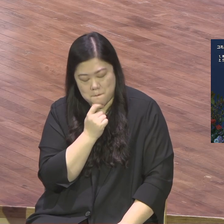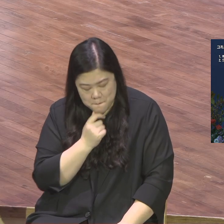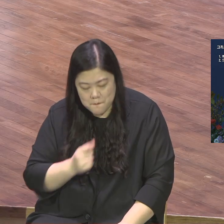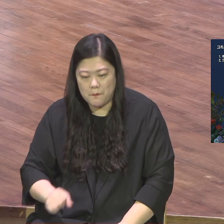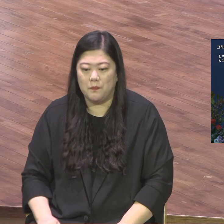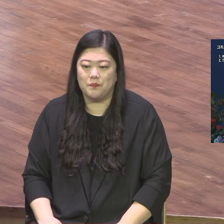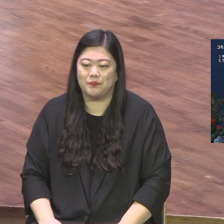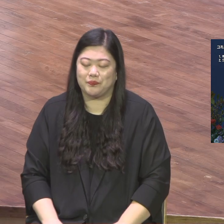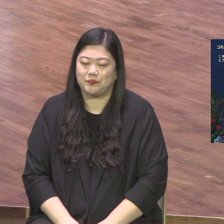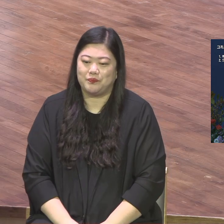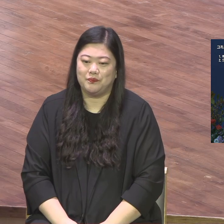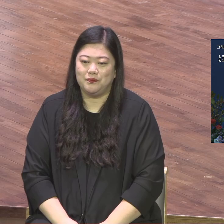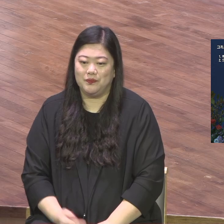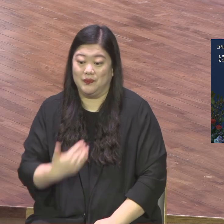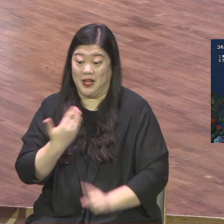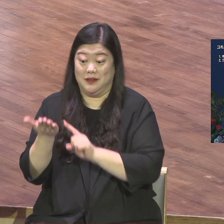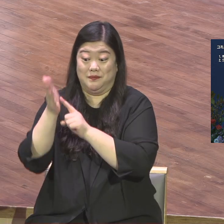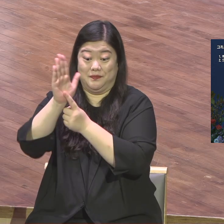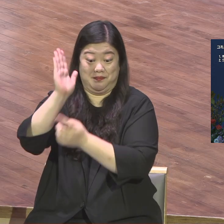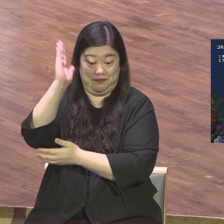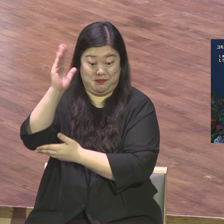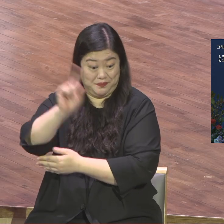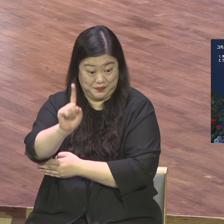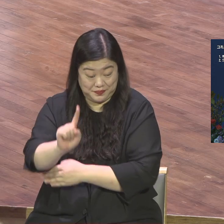사람이 살면서